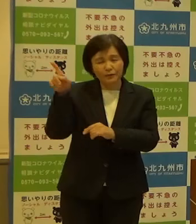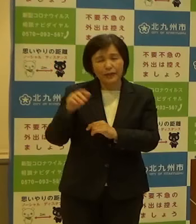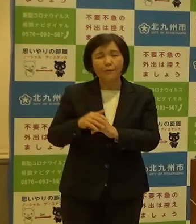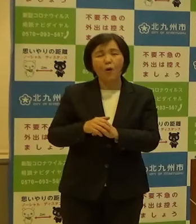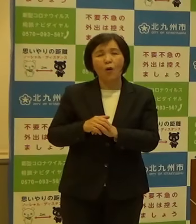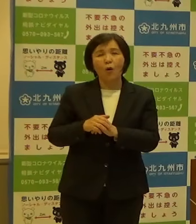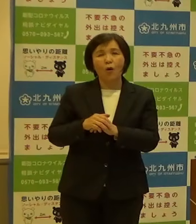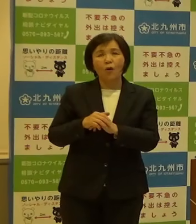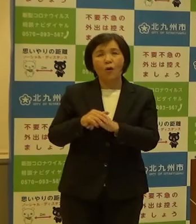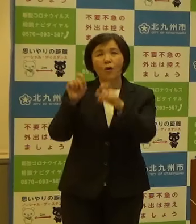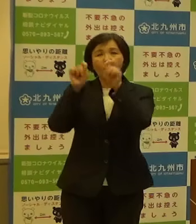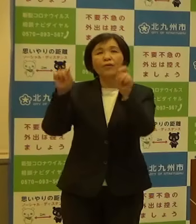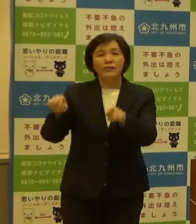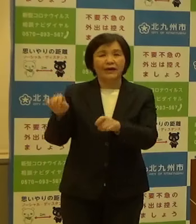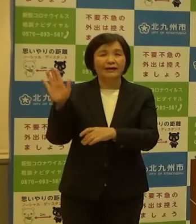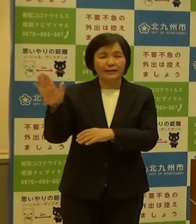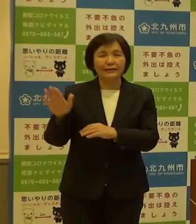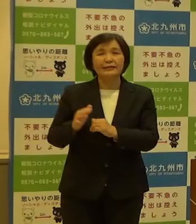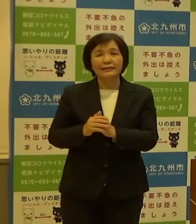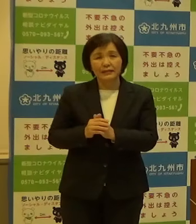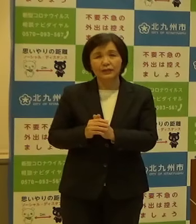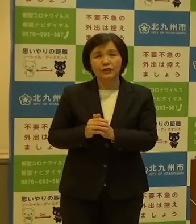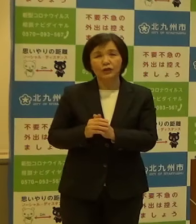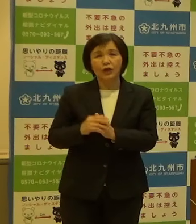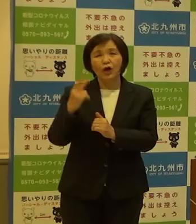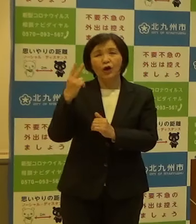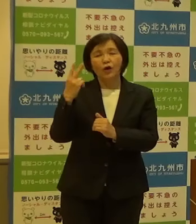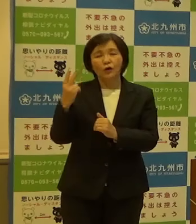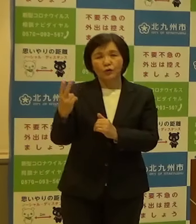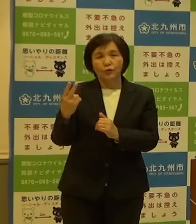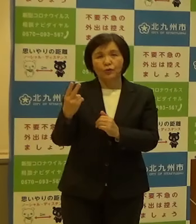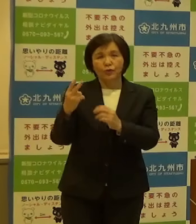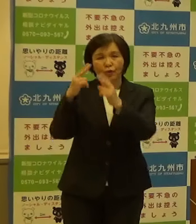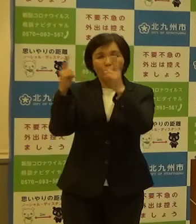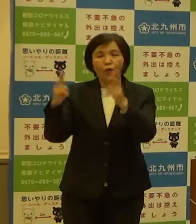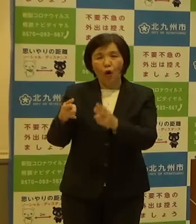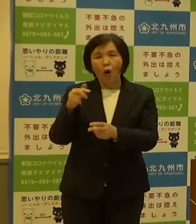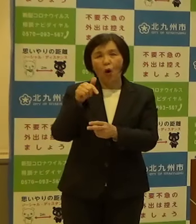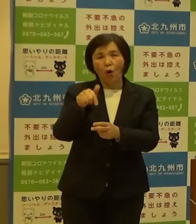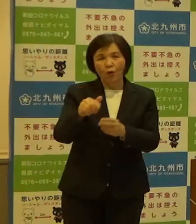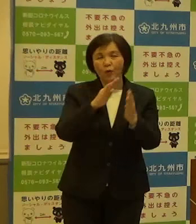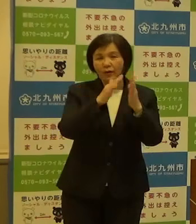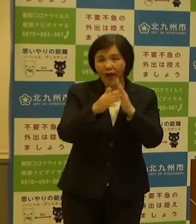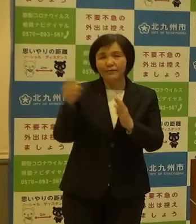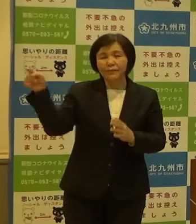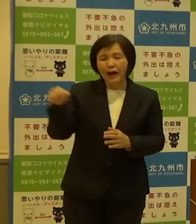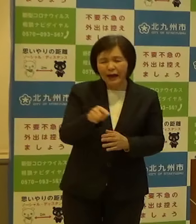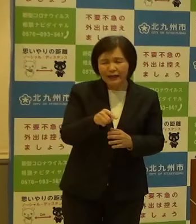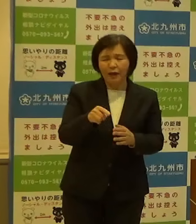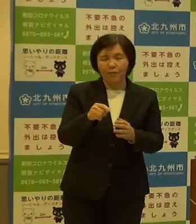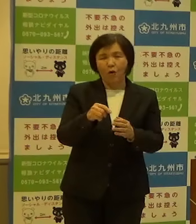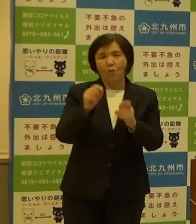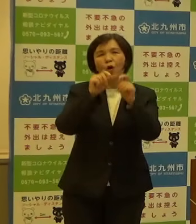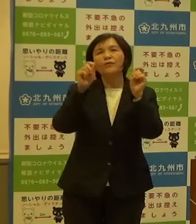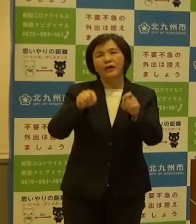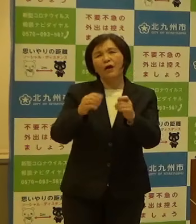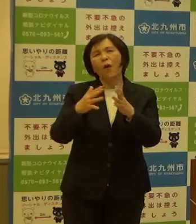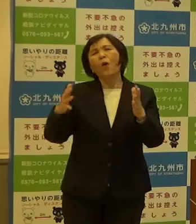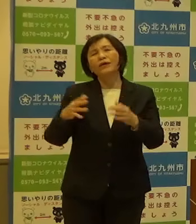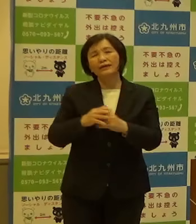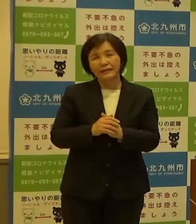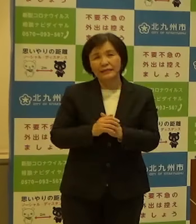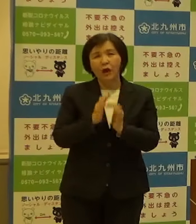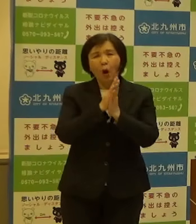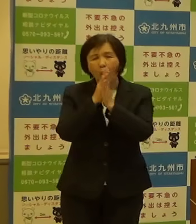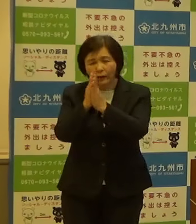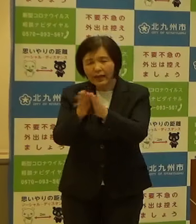の都道府県におきまして大問題になっていて、つまり要請に従わないところがいっぱい出てき